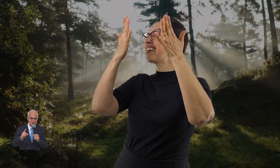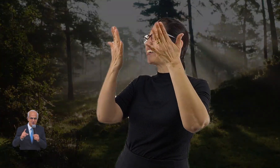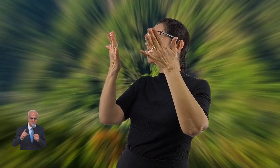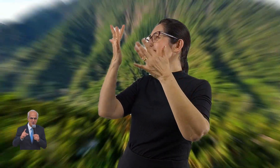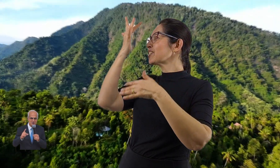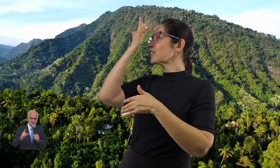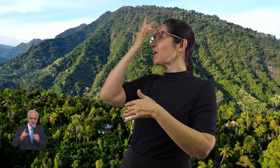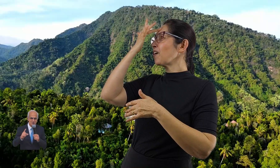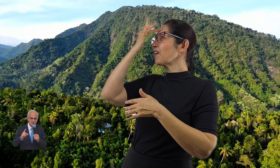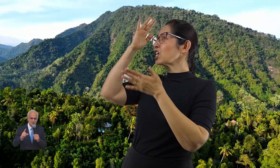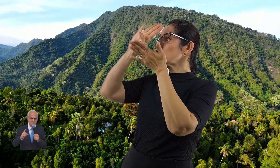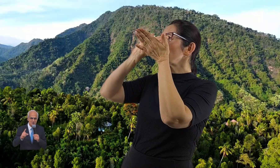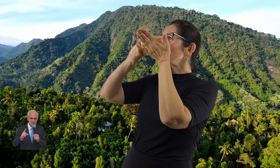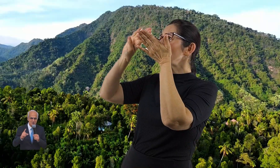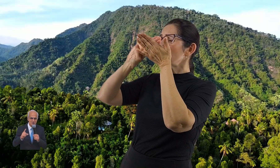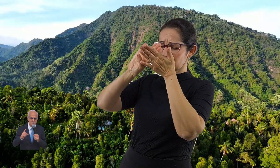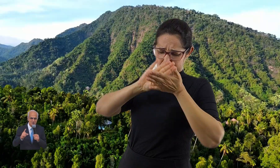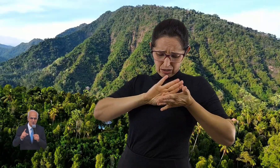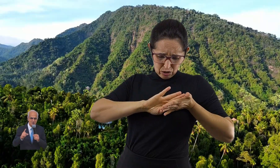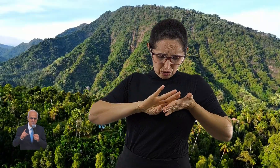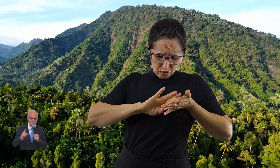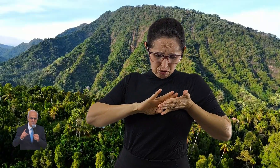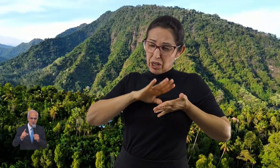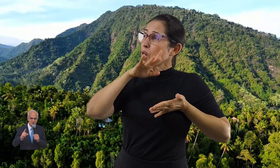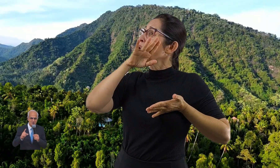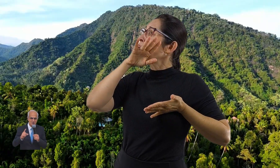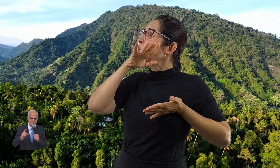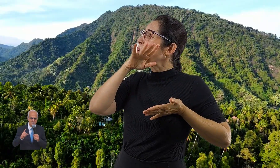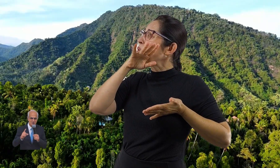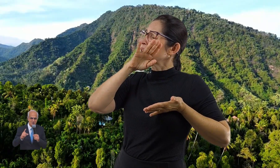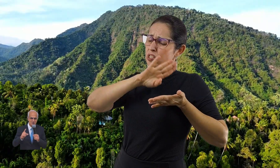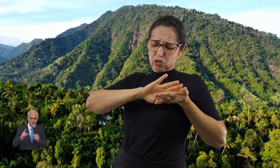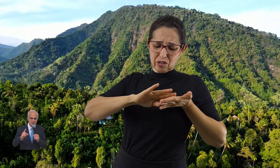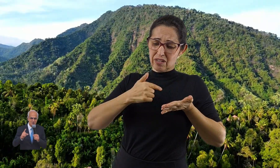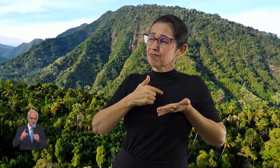tira a mágoa que eu não posso tirar, que eu não consigo tirar da minha vida.